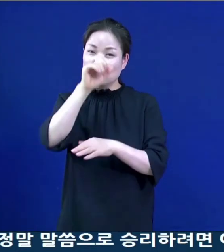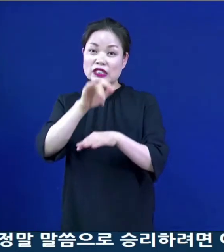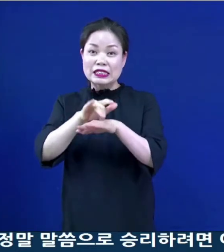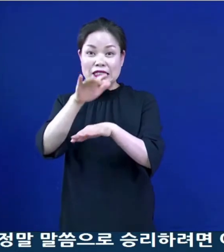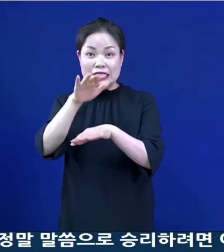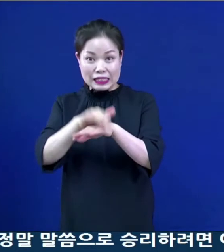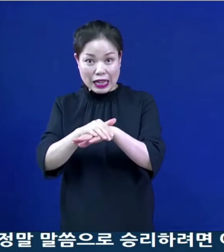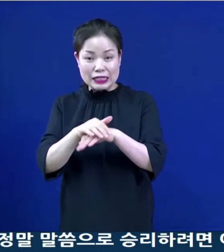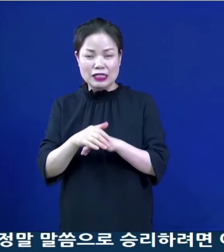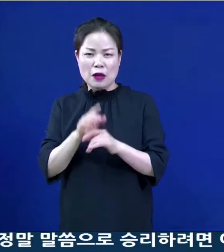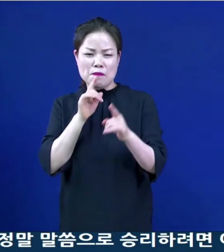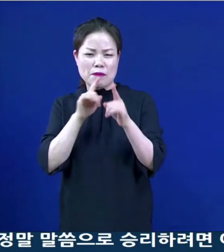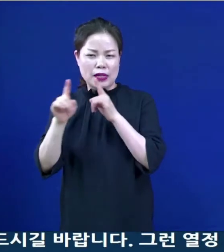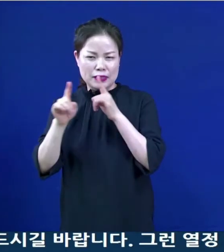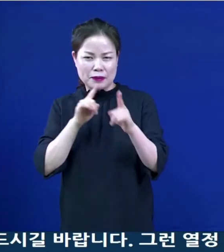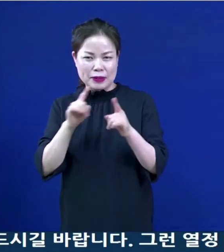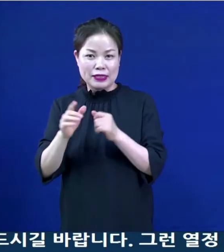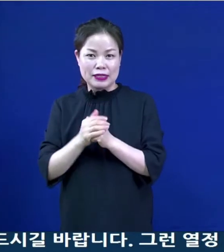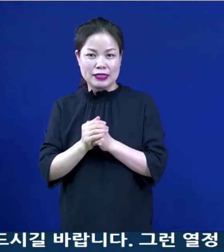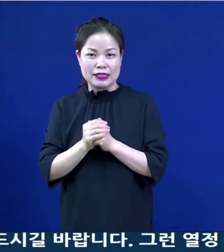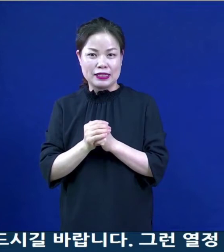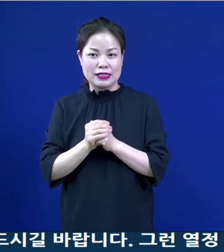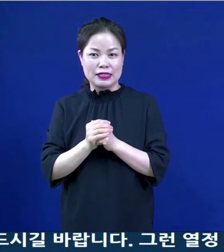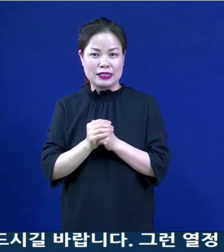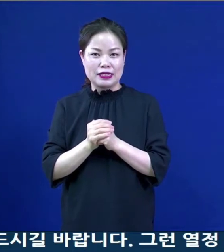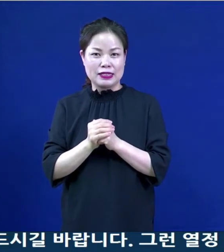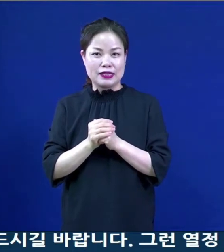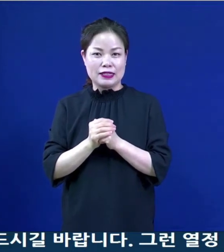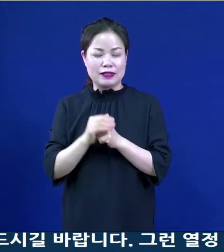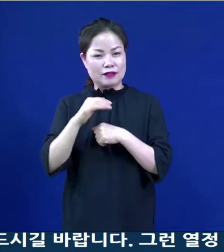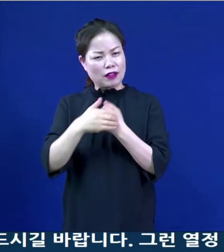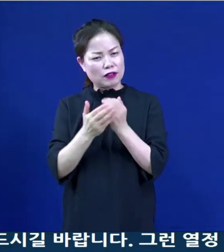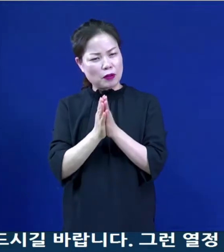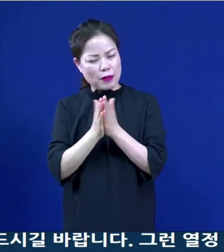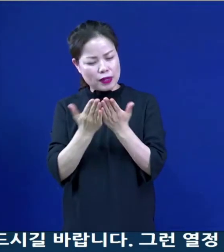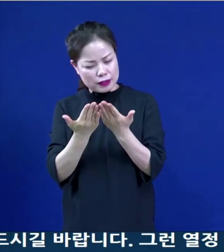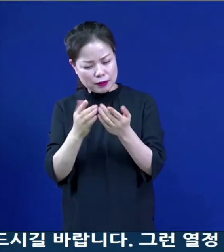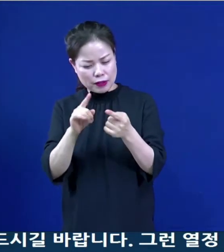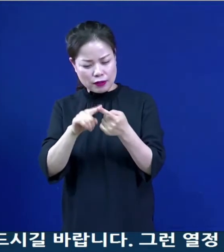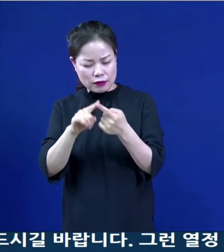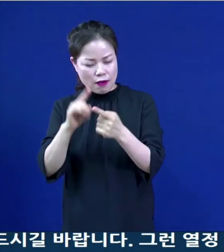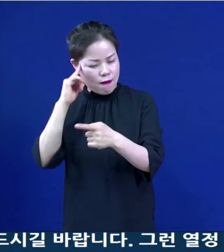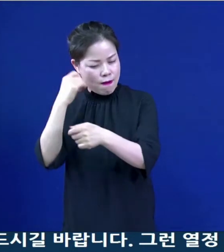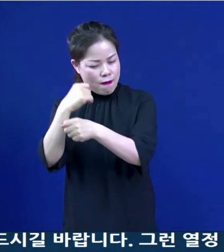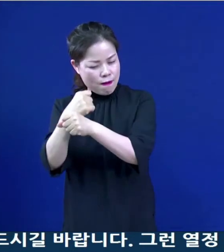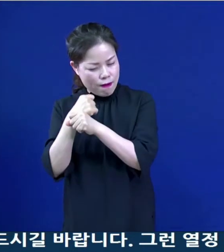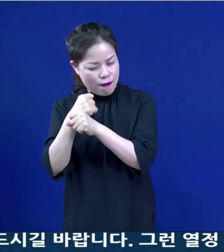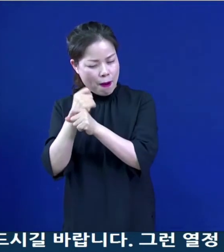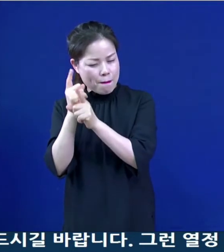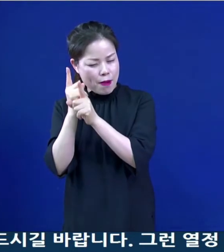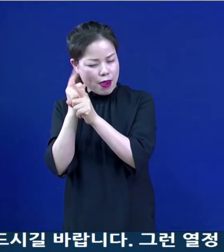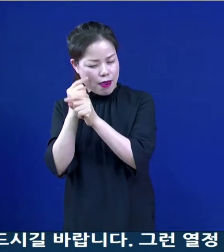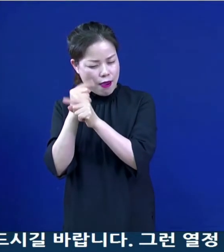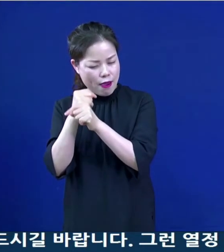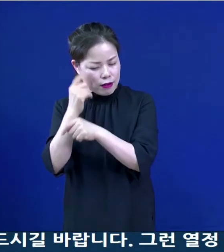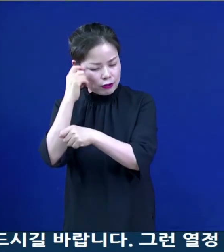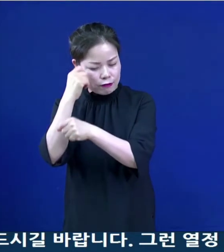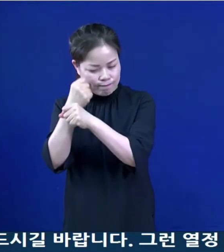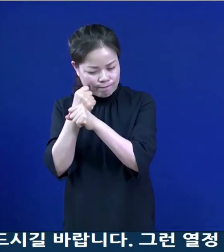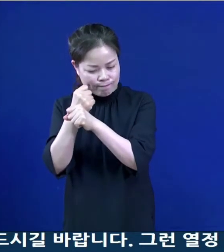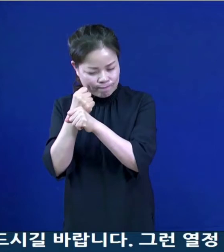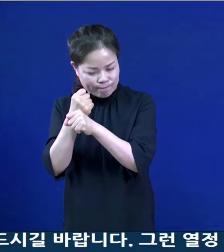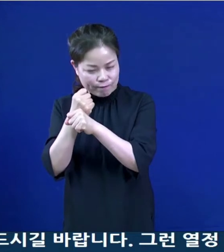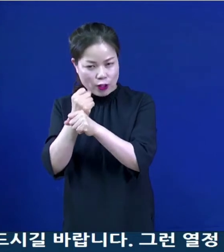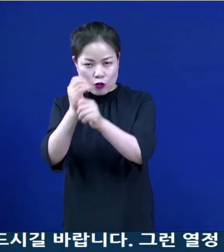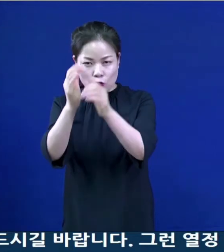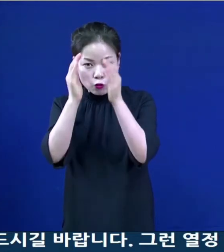습관이 말씀을 이렇게 거의 매일 연구하는 겁니다. 거의 매일 말씀을 이렇게